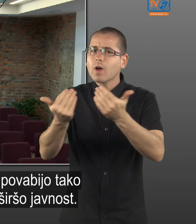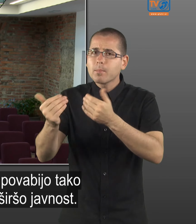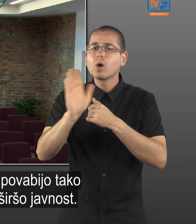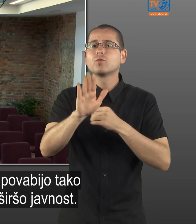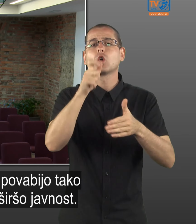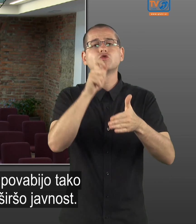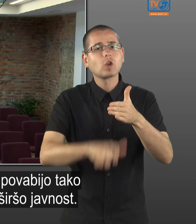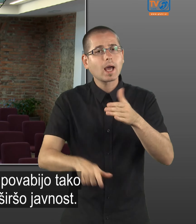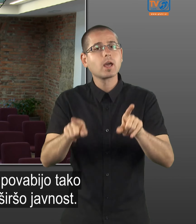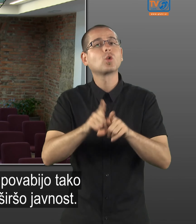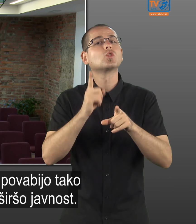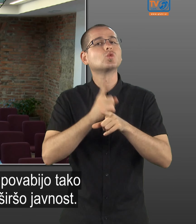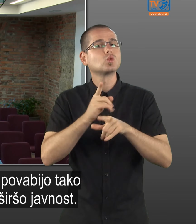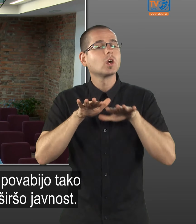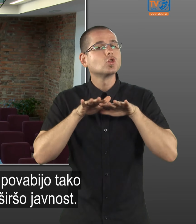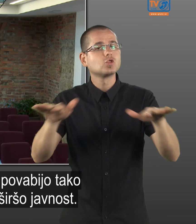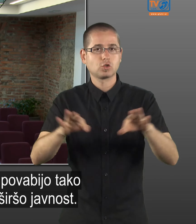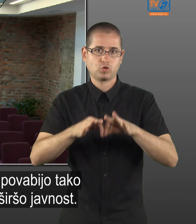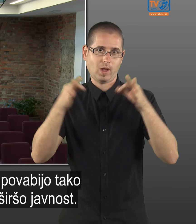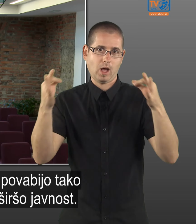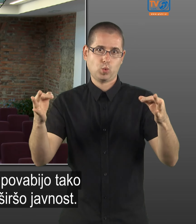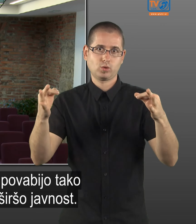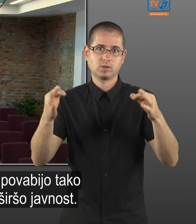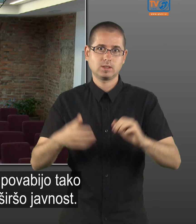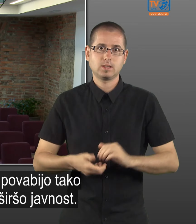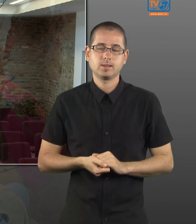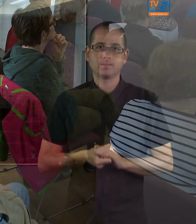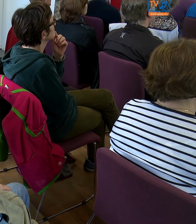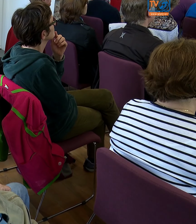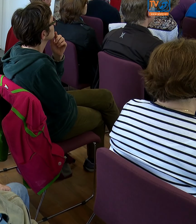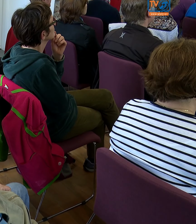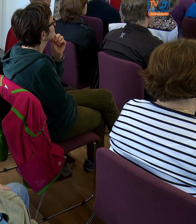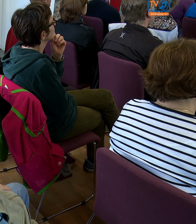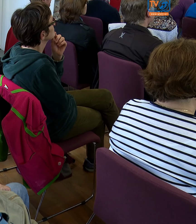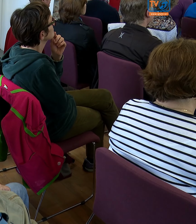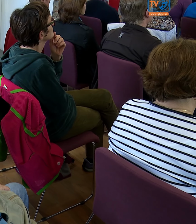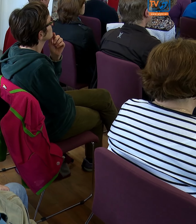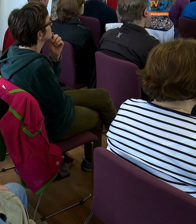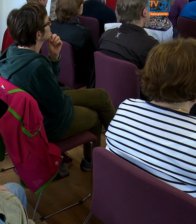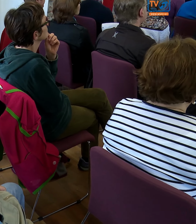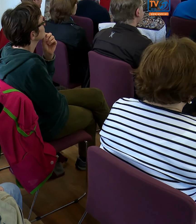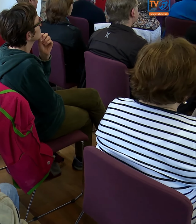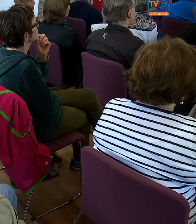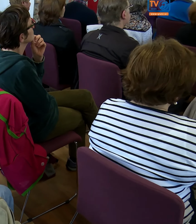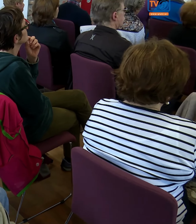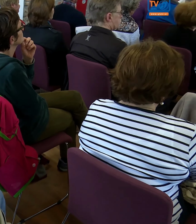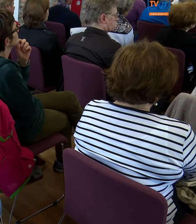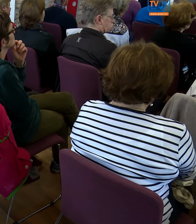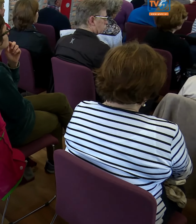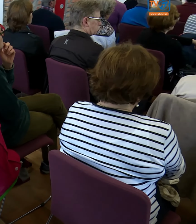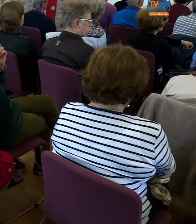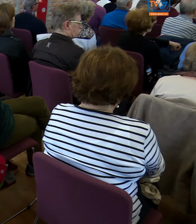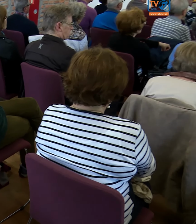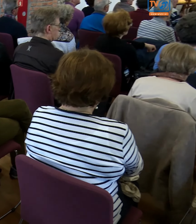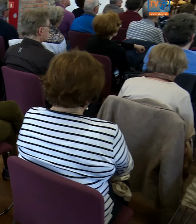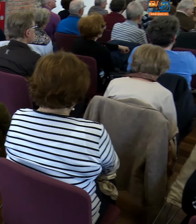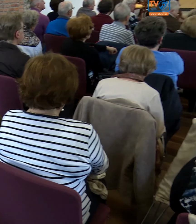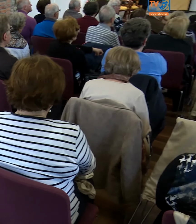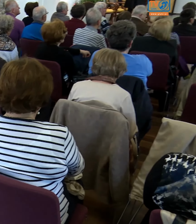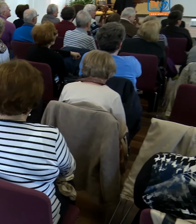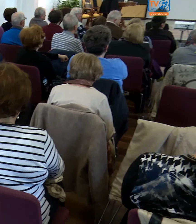svoje člane, kot tudi širšo javnost. V krečeno sluškega aparata, to se pravi, zna, da ni slušni